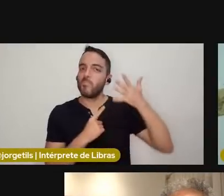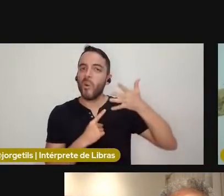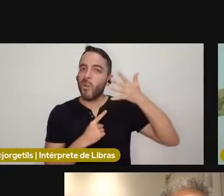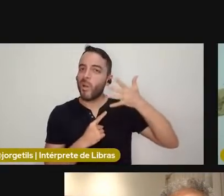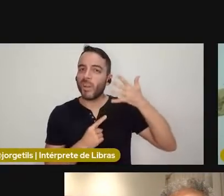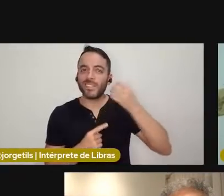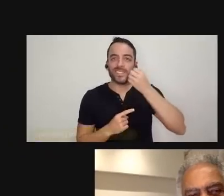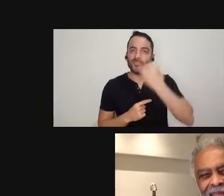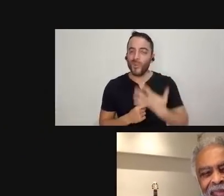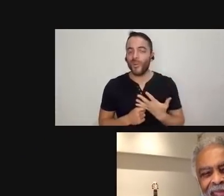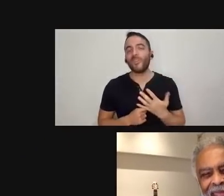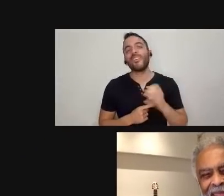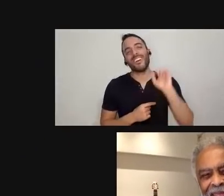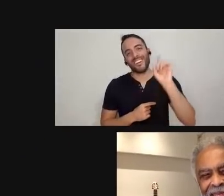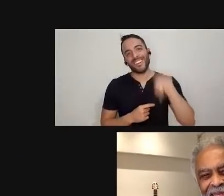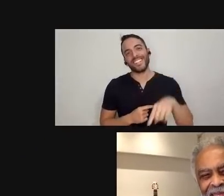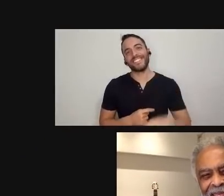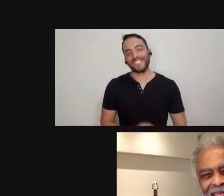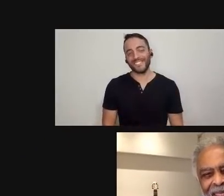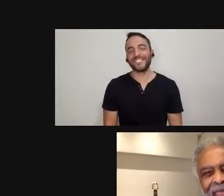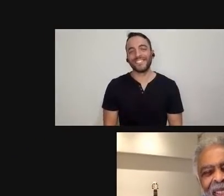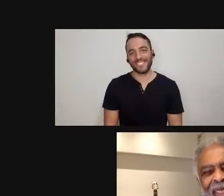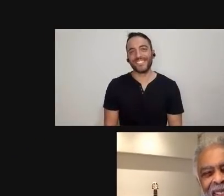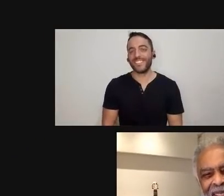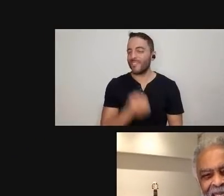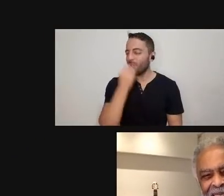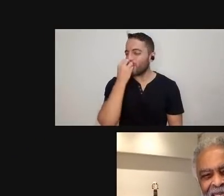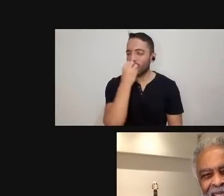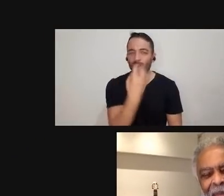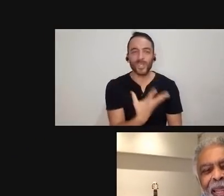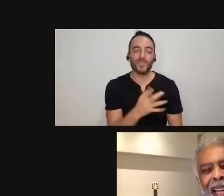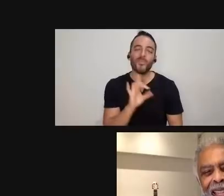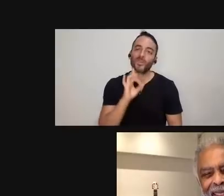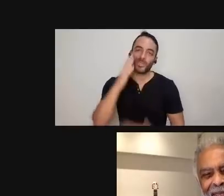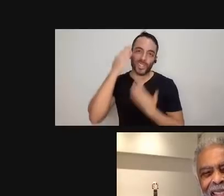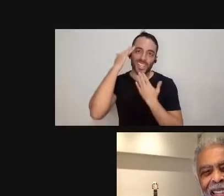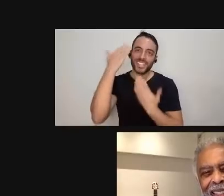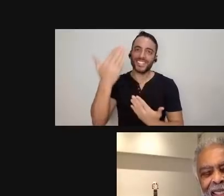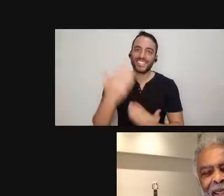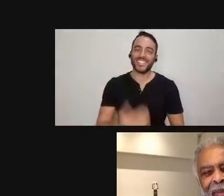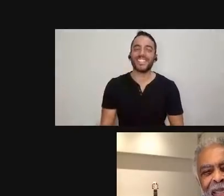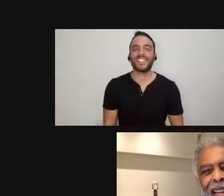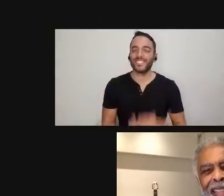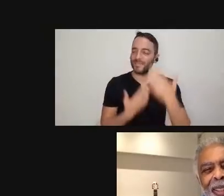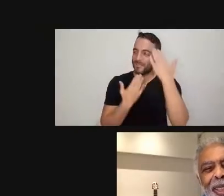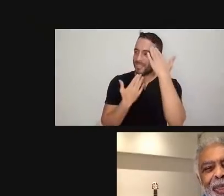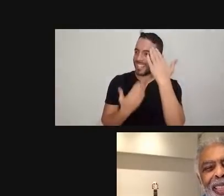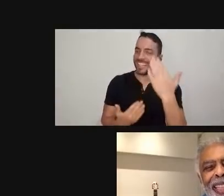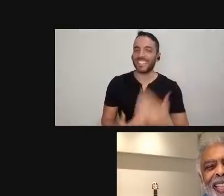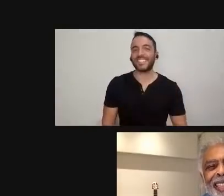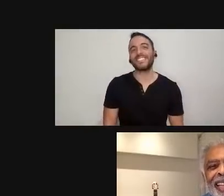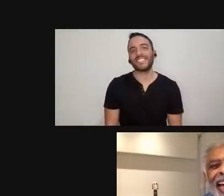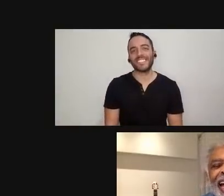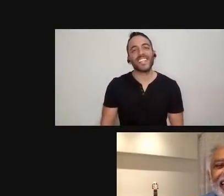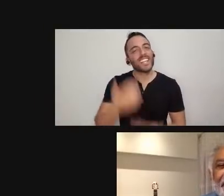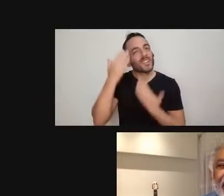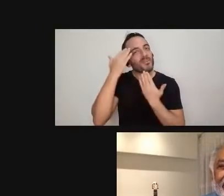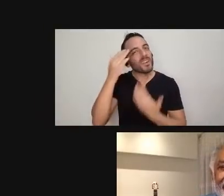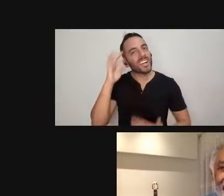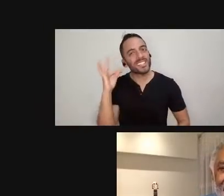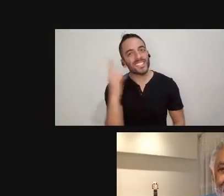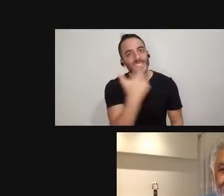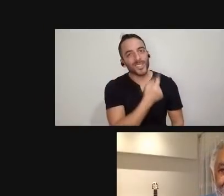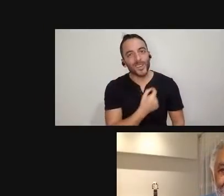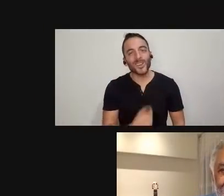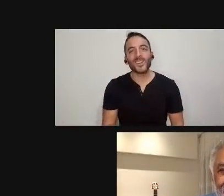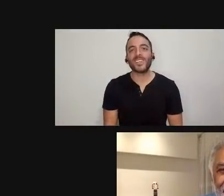foi. Foi muito bom. Eu só tenho a agradecer. Obrigado, obrigado. Obrigada a todos então, vocês. Não, eu tenho